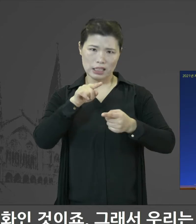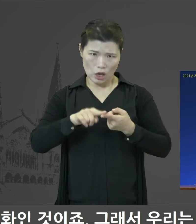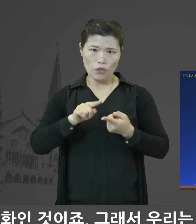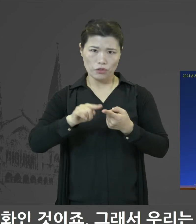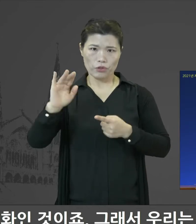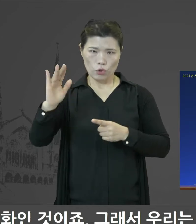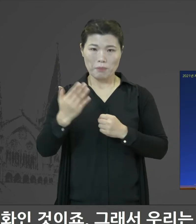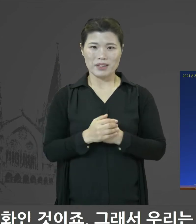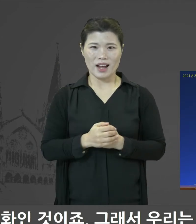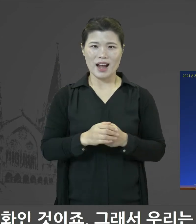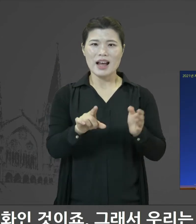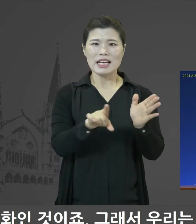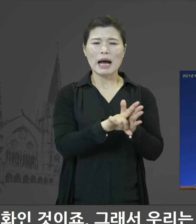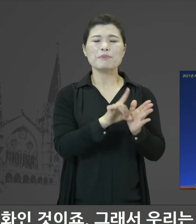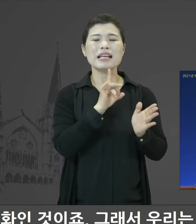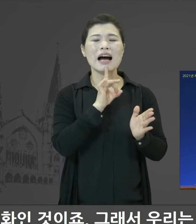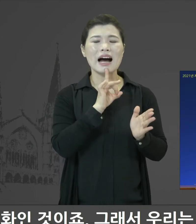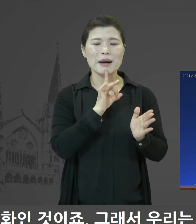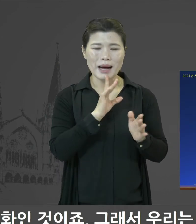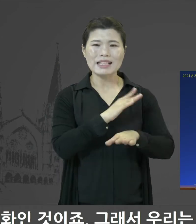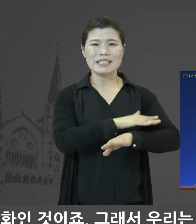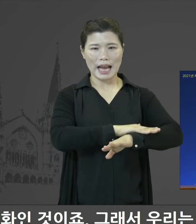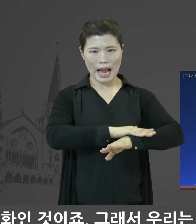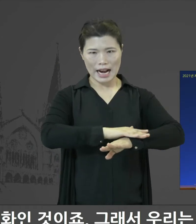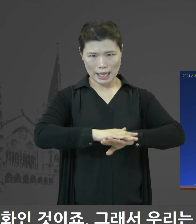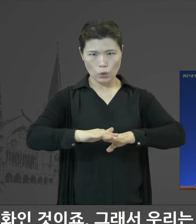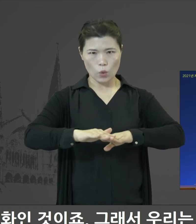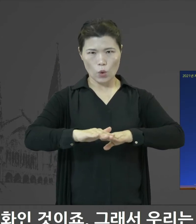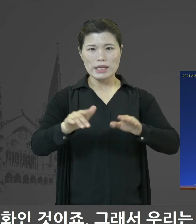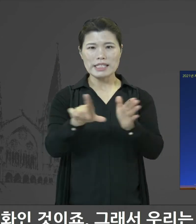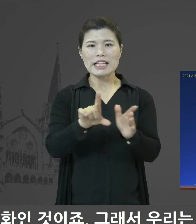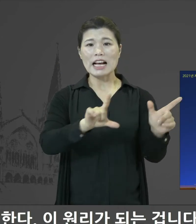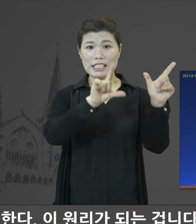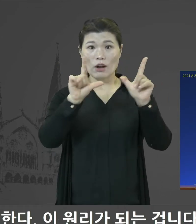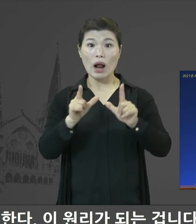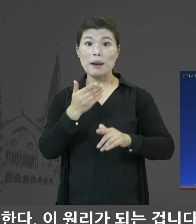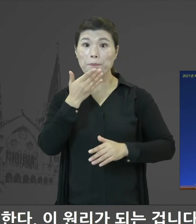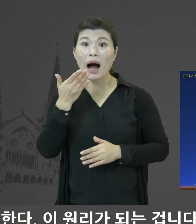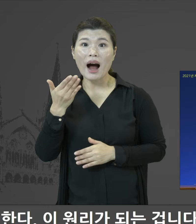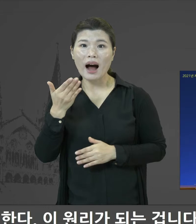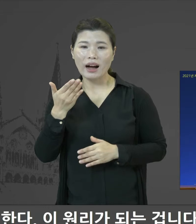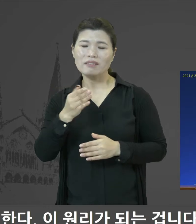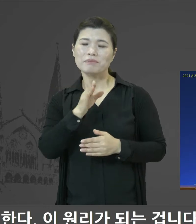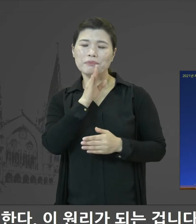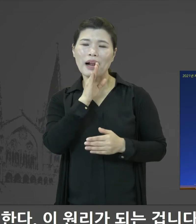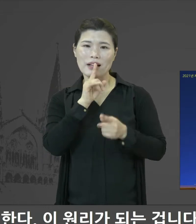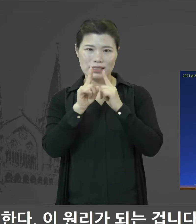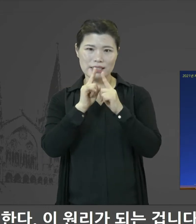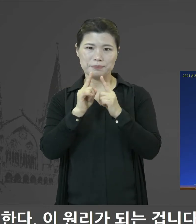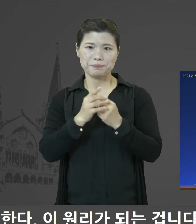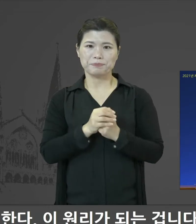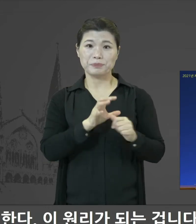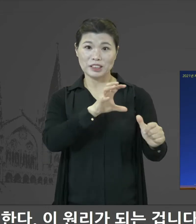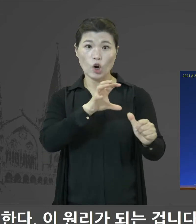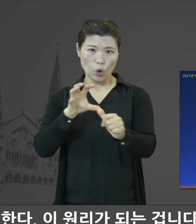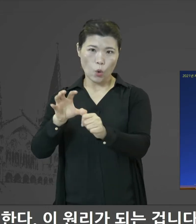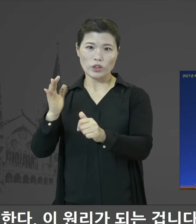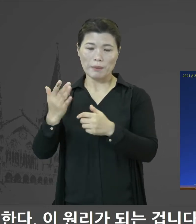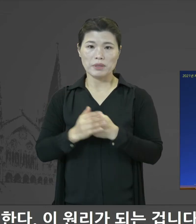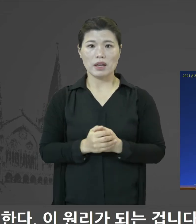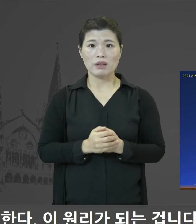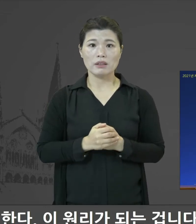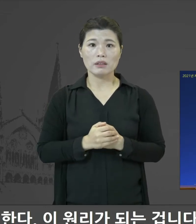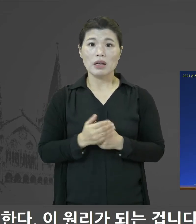잘해도 신앙생활 잘할 수 있다. 이 원리가 되는 겁니다. 그러면 감사를 방해하는 것은